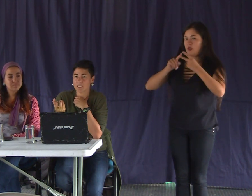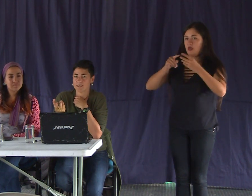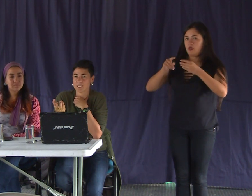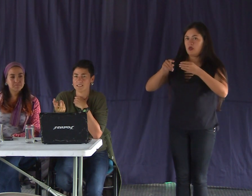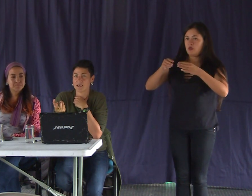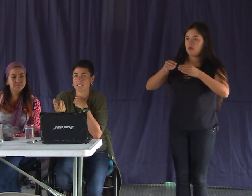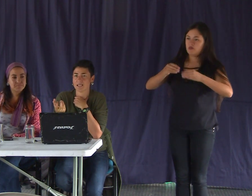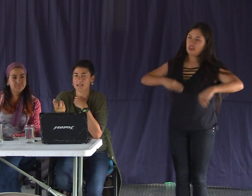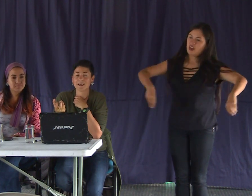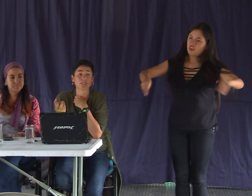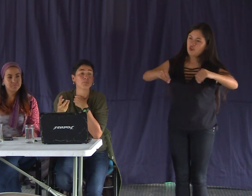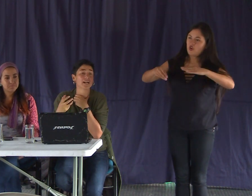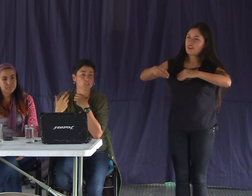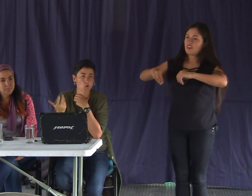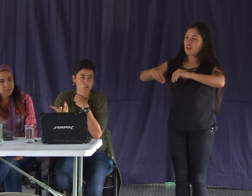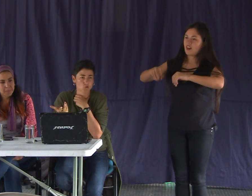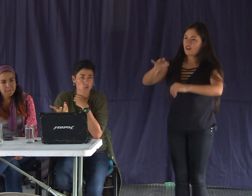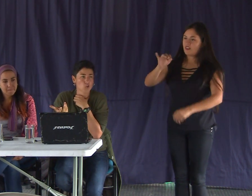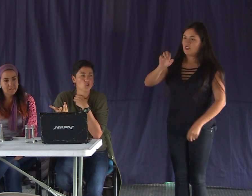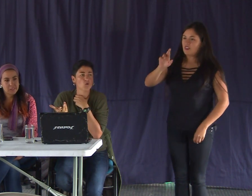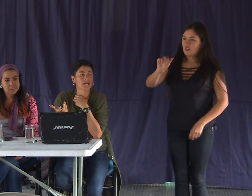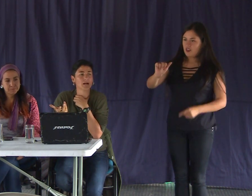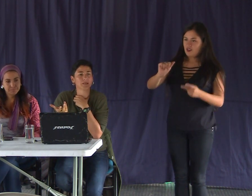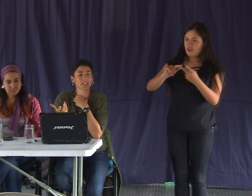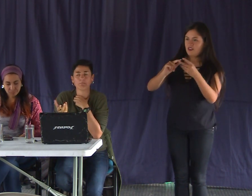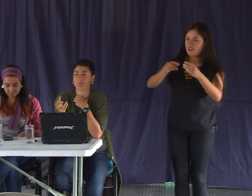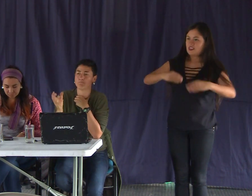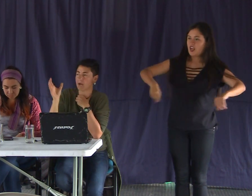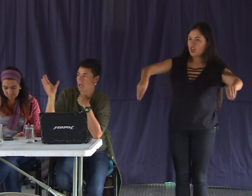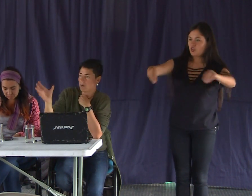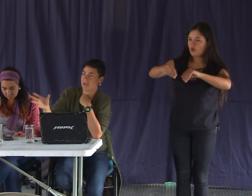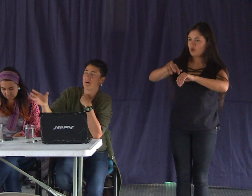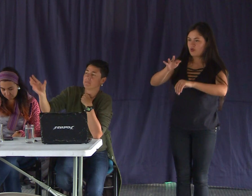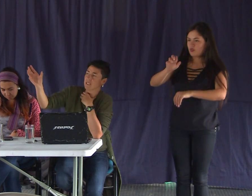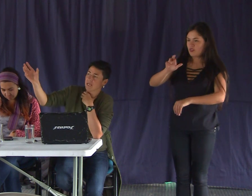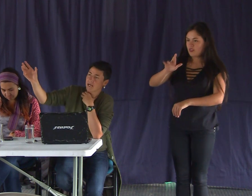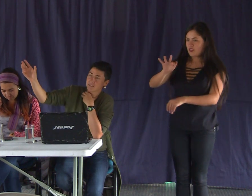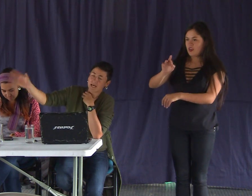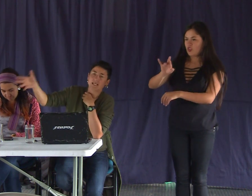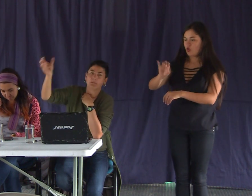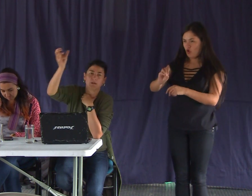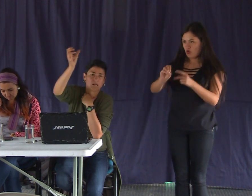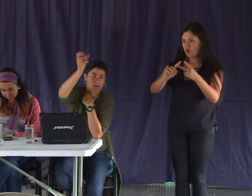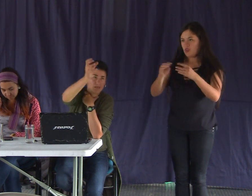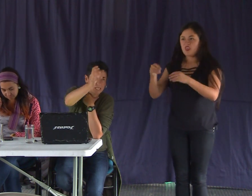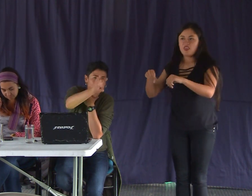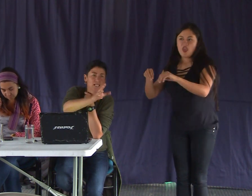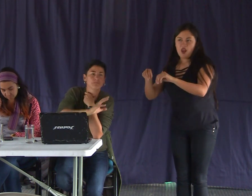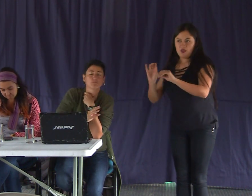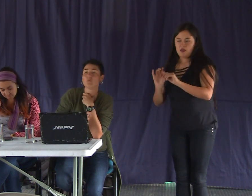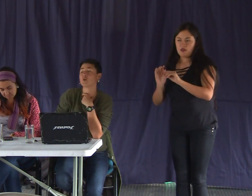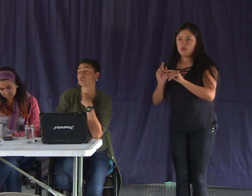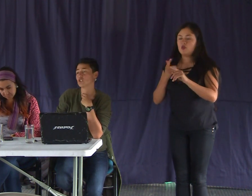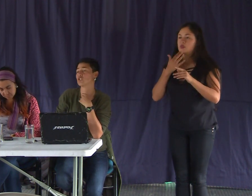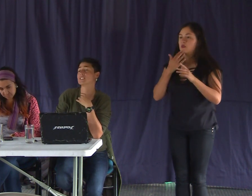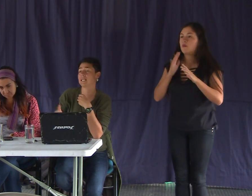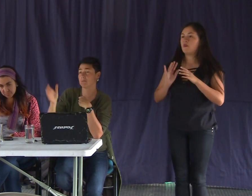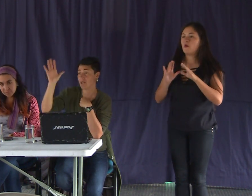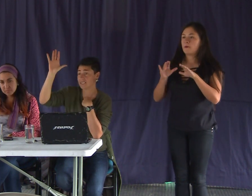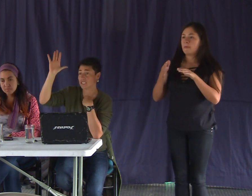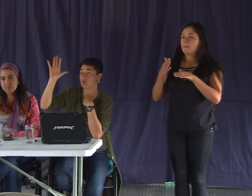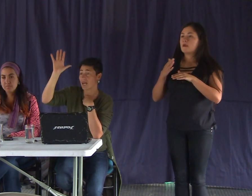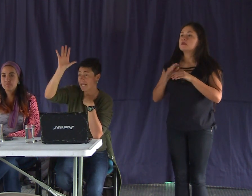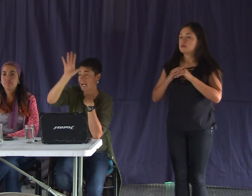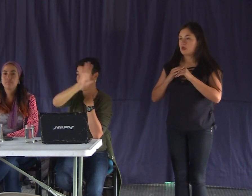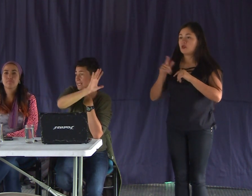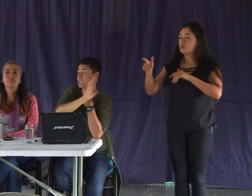como tal, la tenencia de la tierra es para todos, no únicamente para la familia tal, para la familia tal, como nosotros sí tenemos